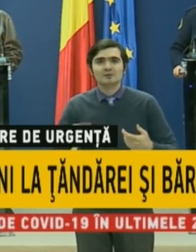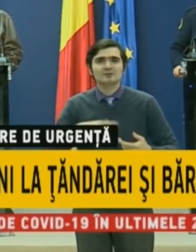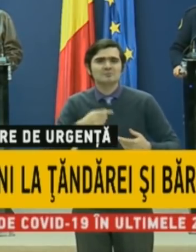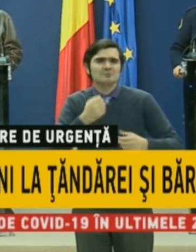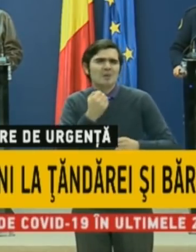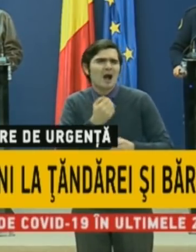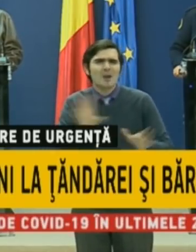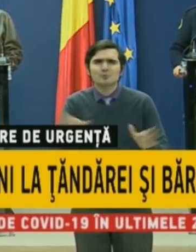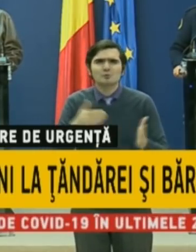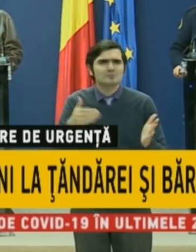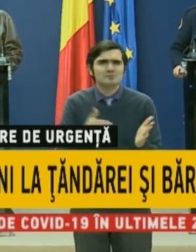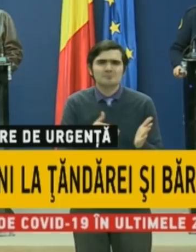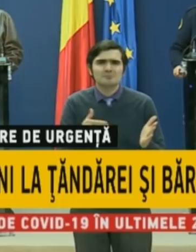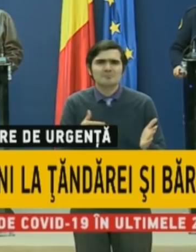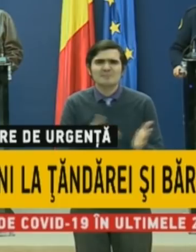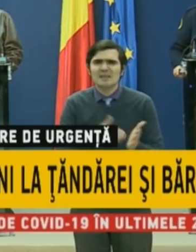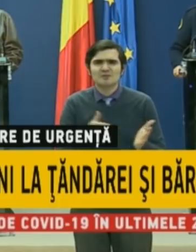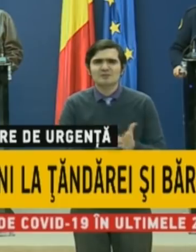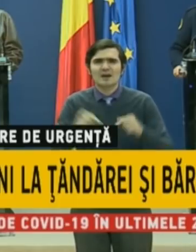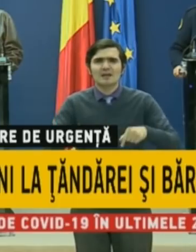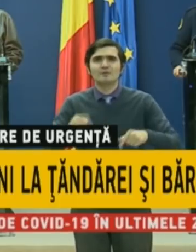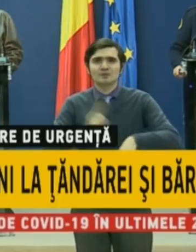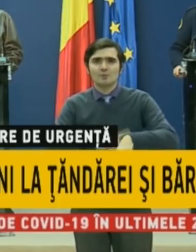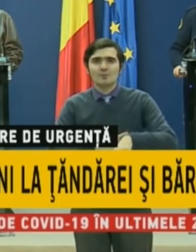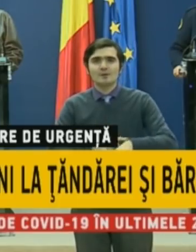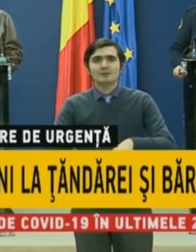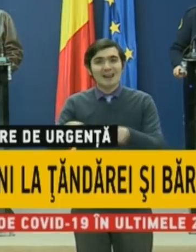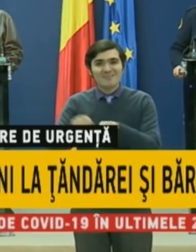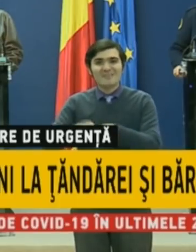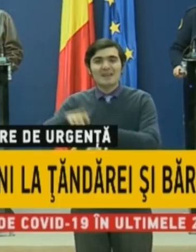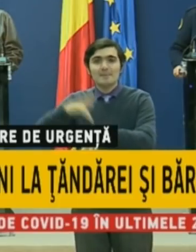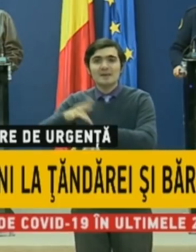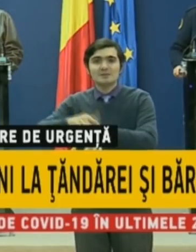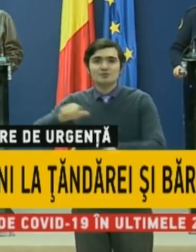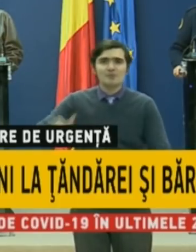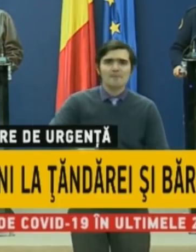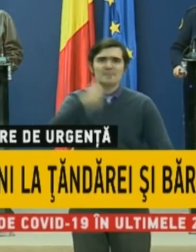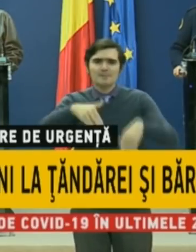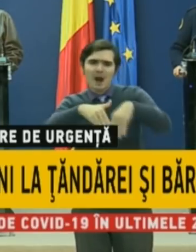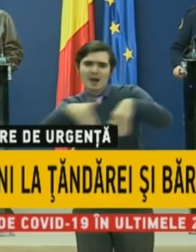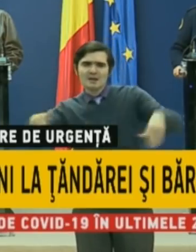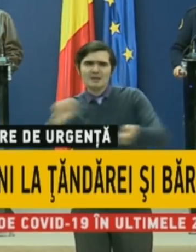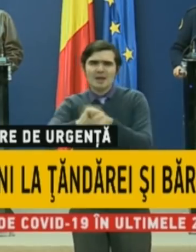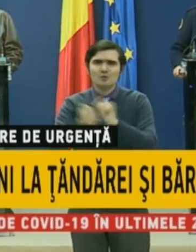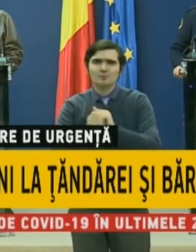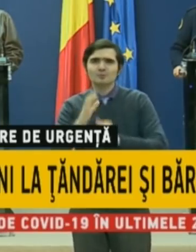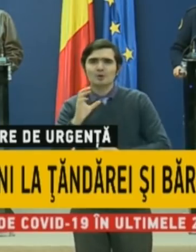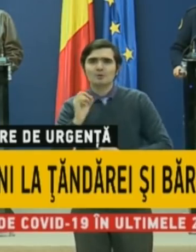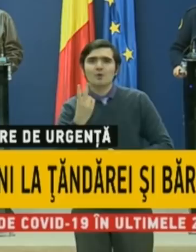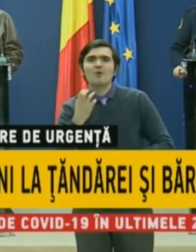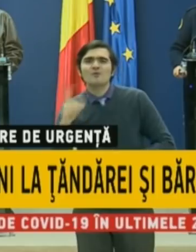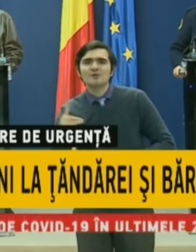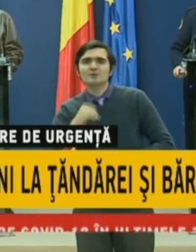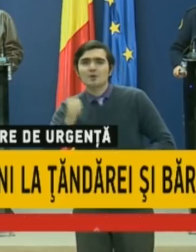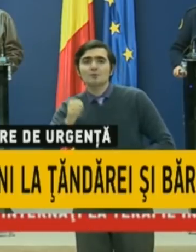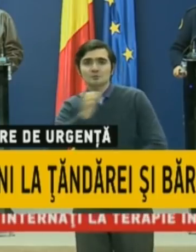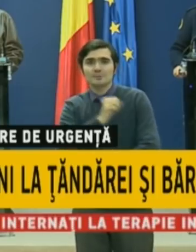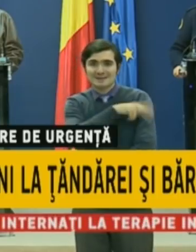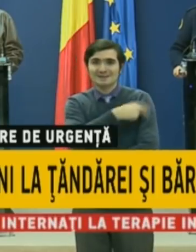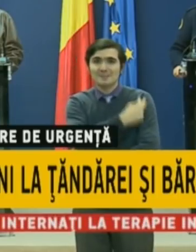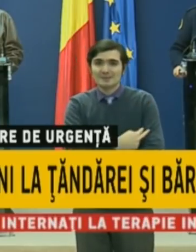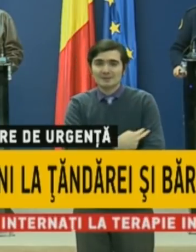moment. Așa cum medicii sunt în prima linie a luptei cu COVID-19, în interiorul spitalelor